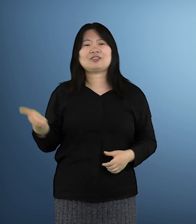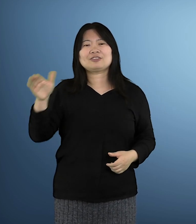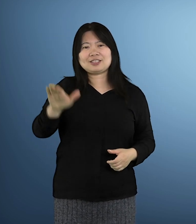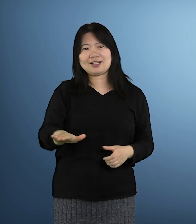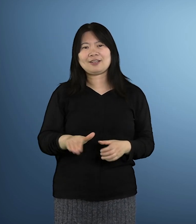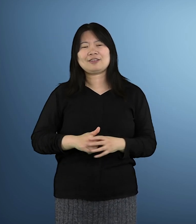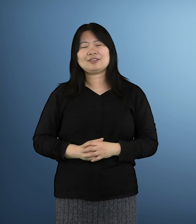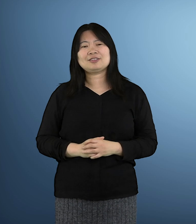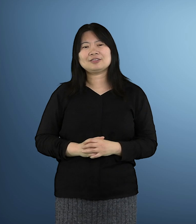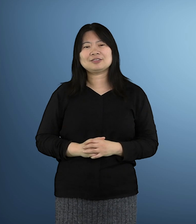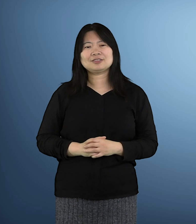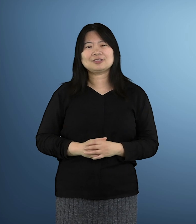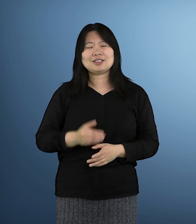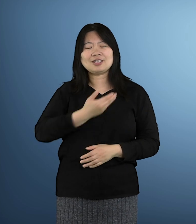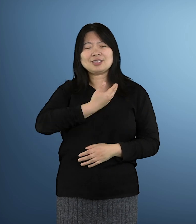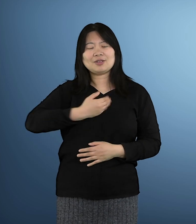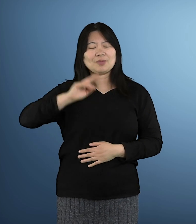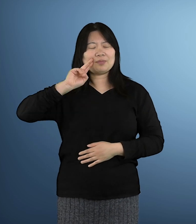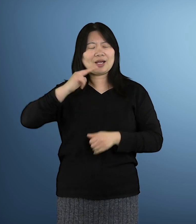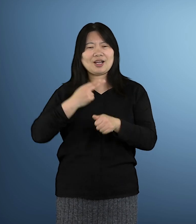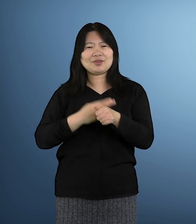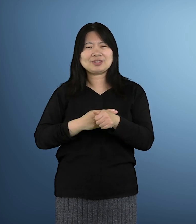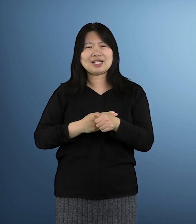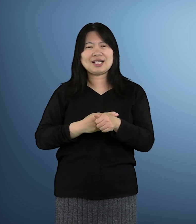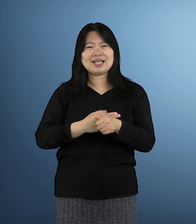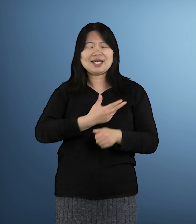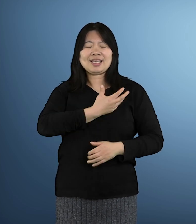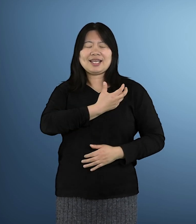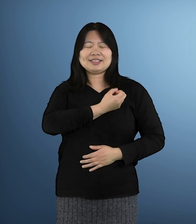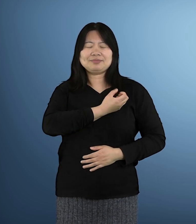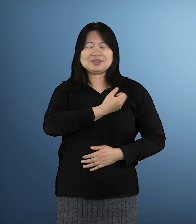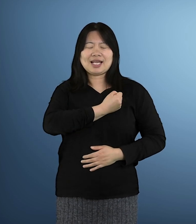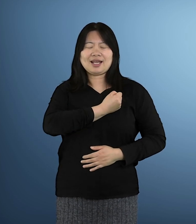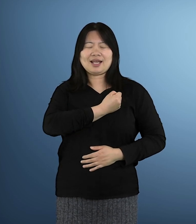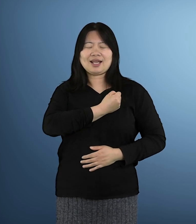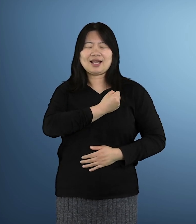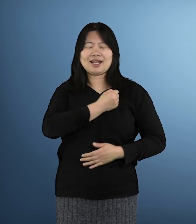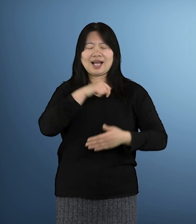그런데 사도 바울의 심장 한복판에